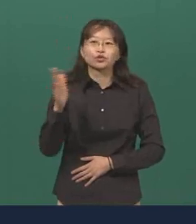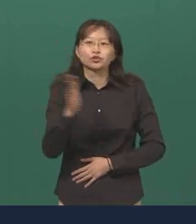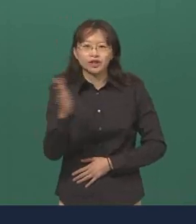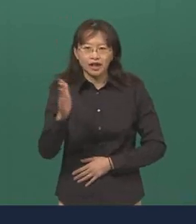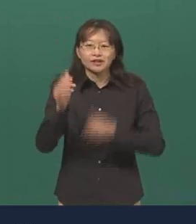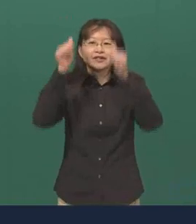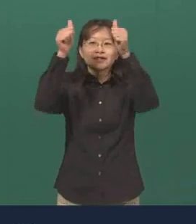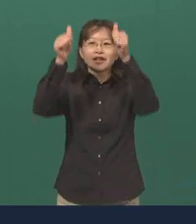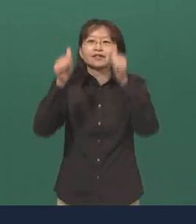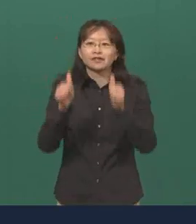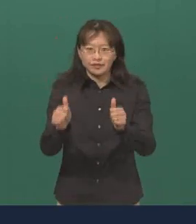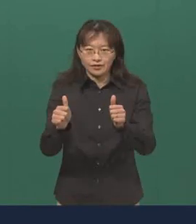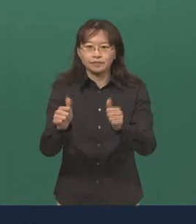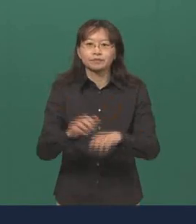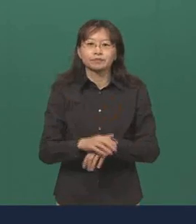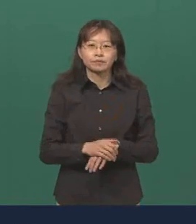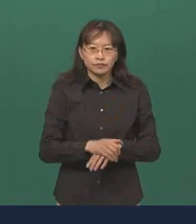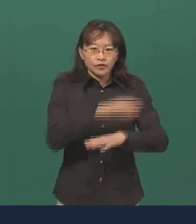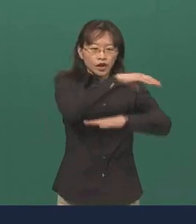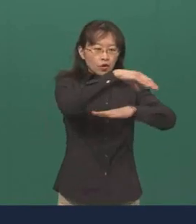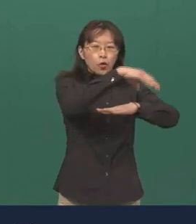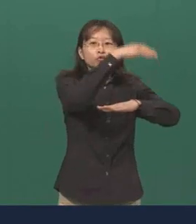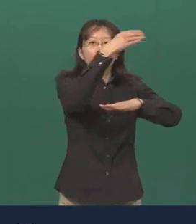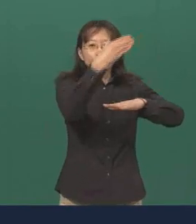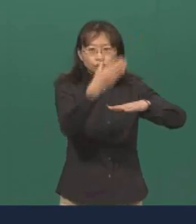60点が展示されています。